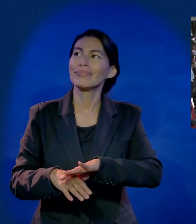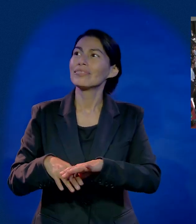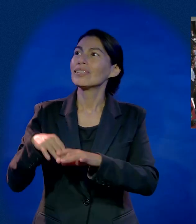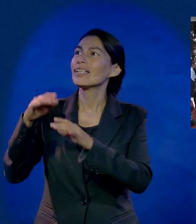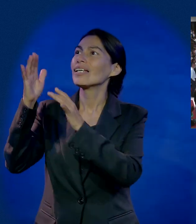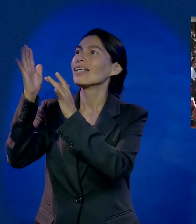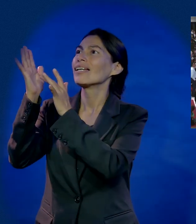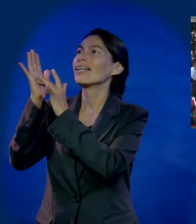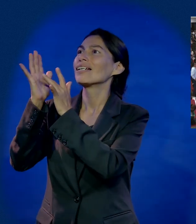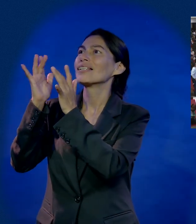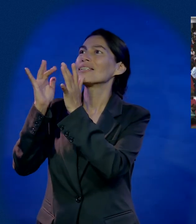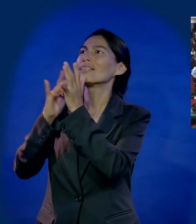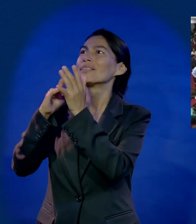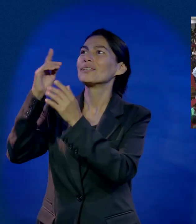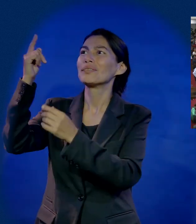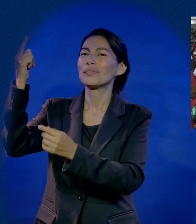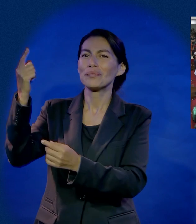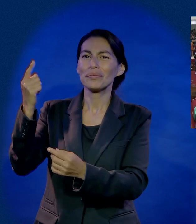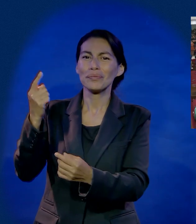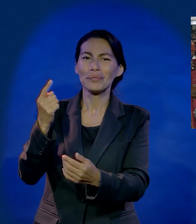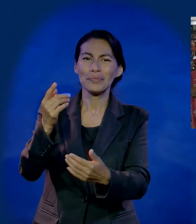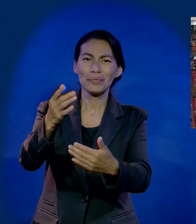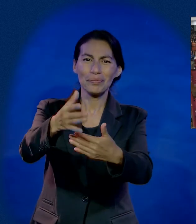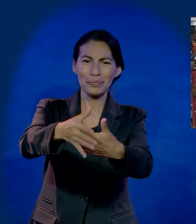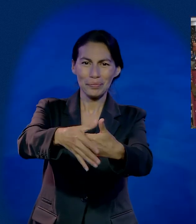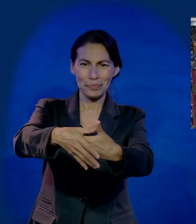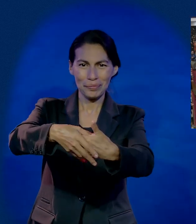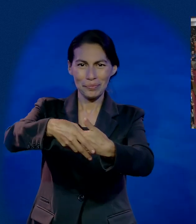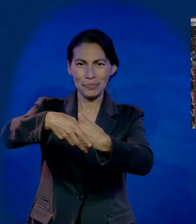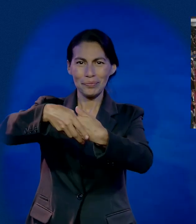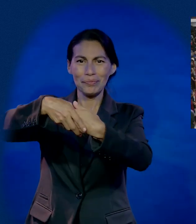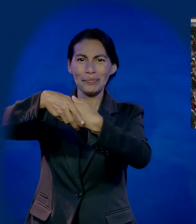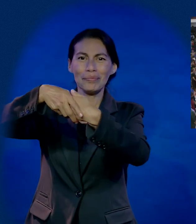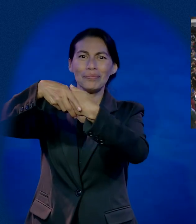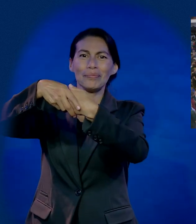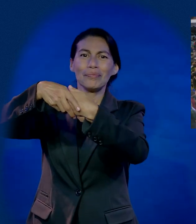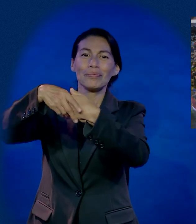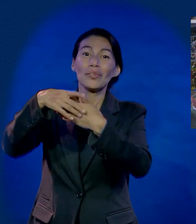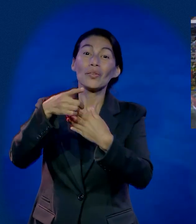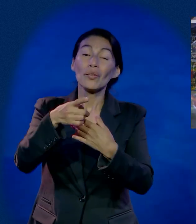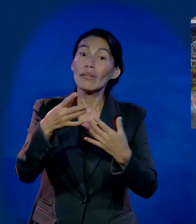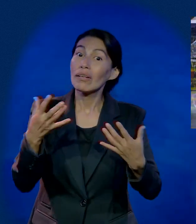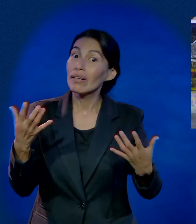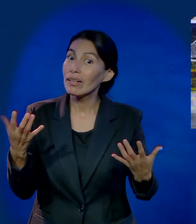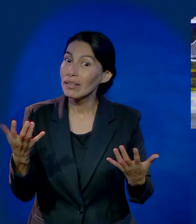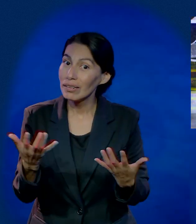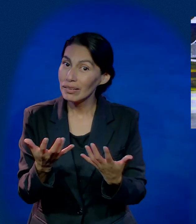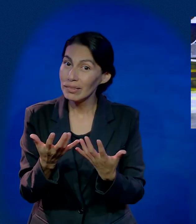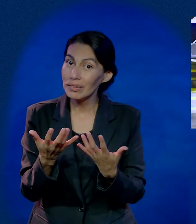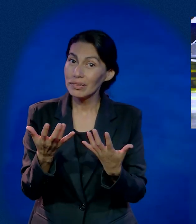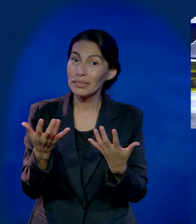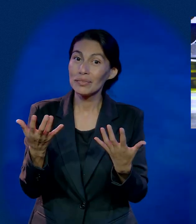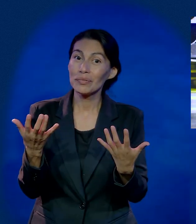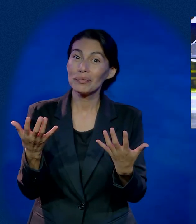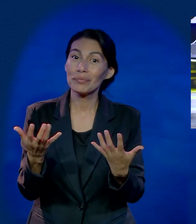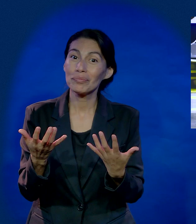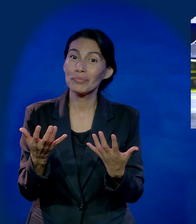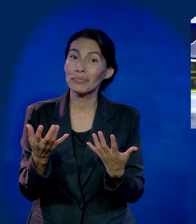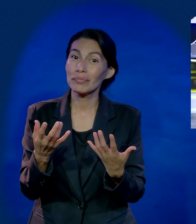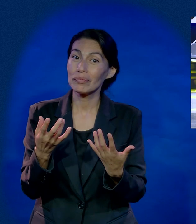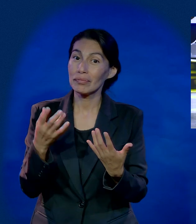morir, Jesús te da la mano el día de hoy.